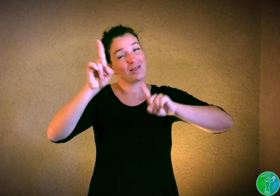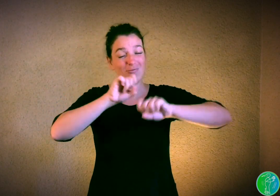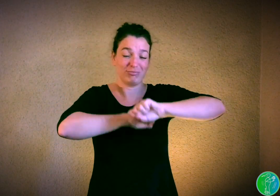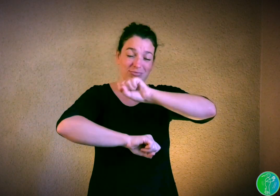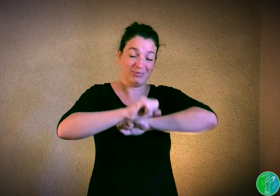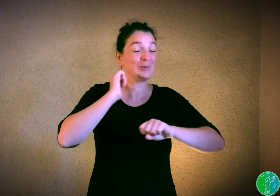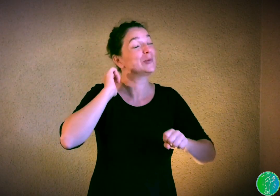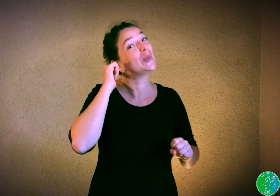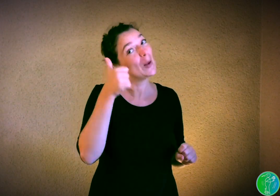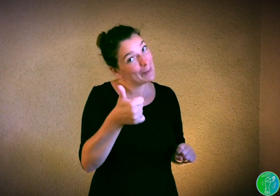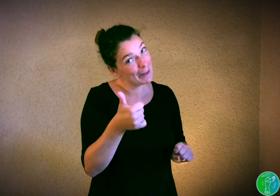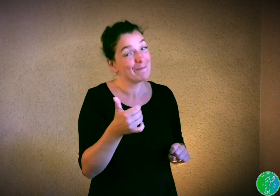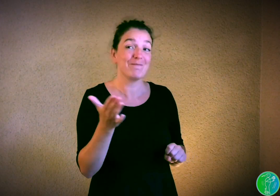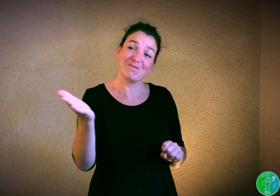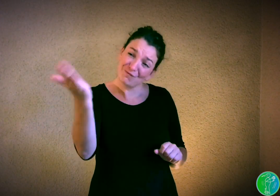fête, maman, s'il te plaît. »